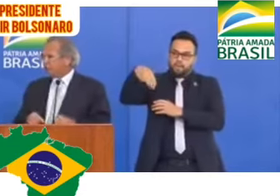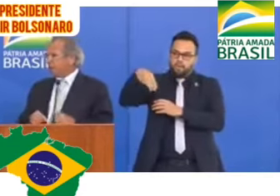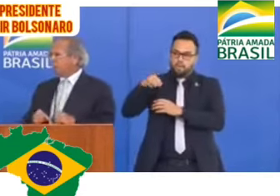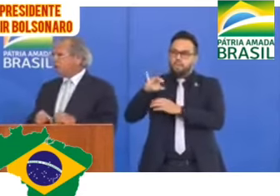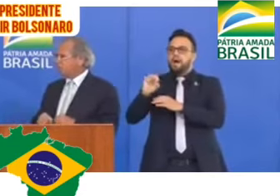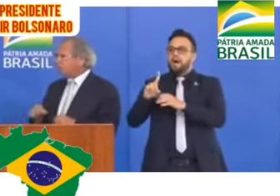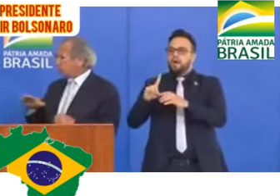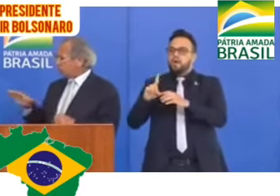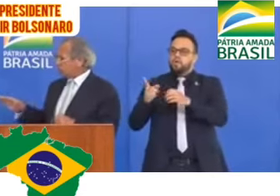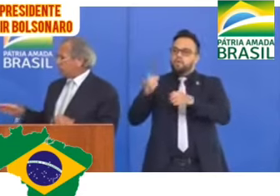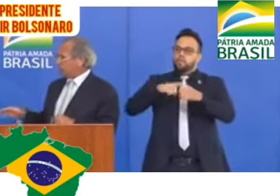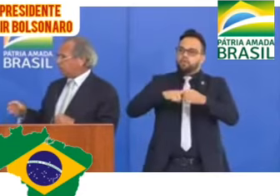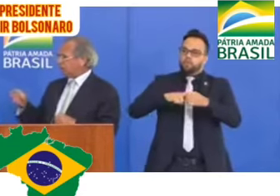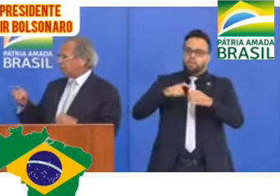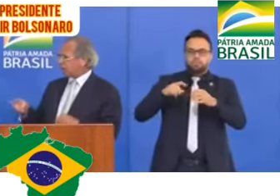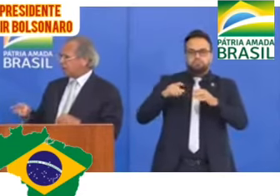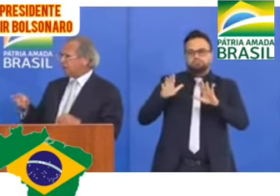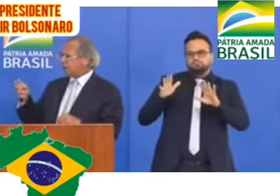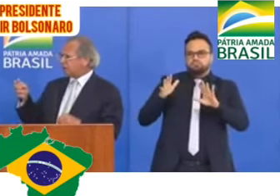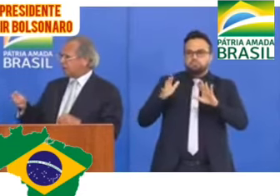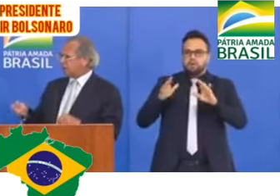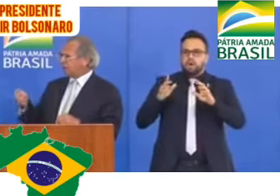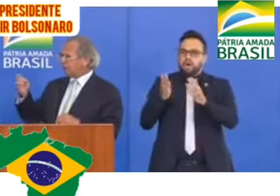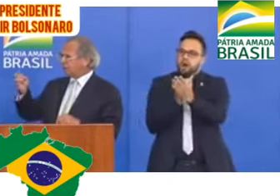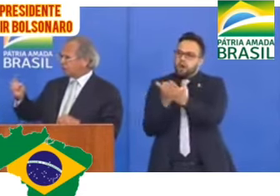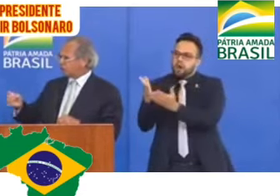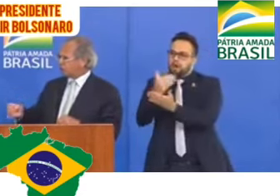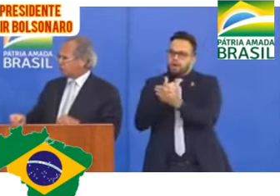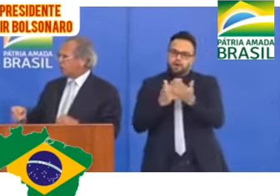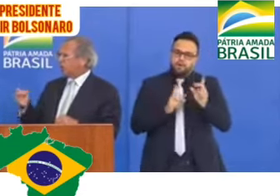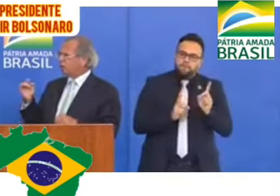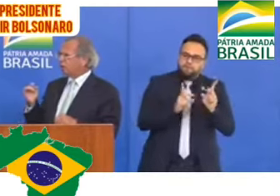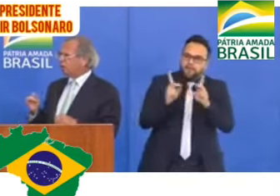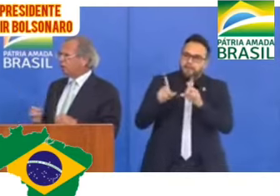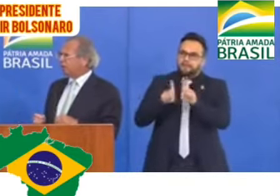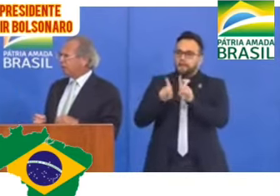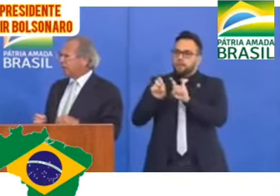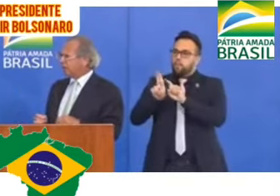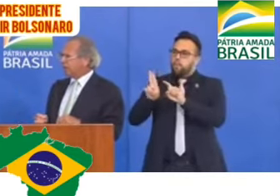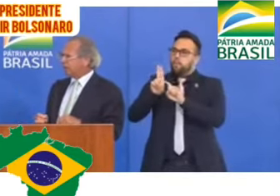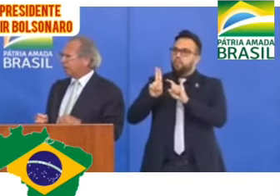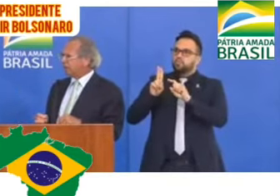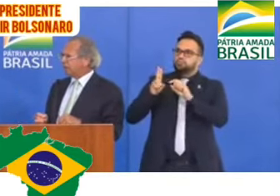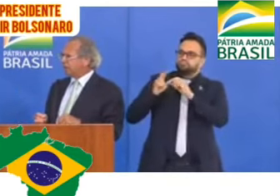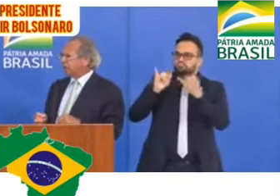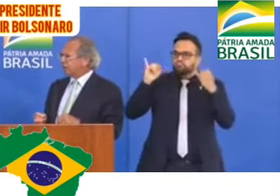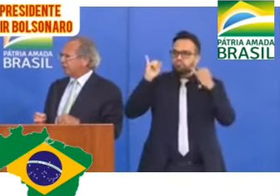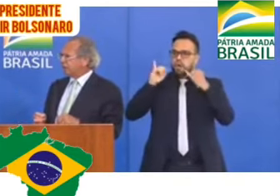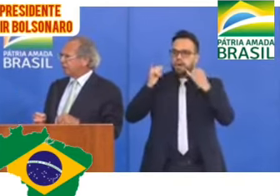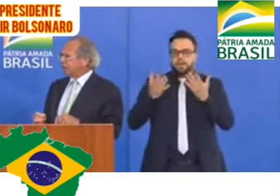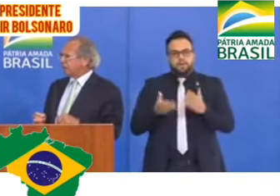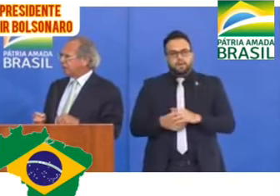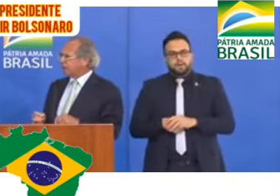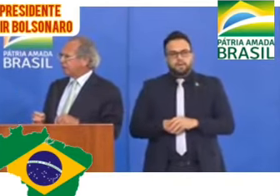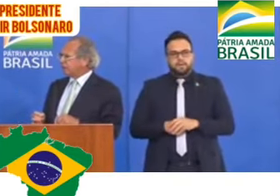bem acima de abril, todos os indicadores, arrecadação, vendas, consumo de energia elétrica,